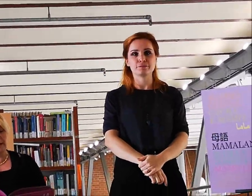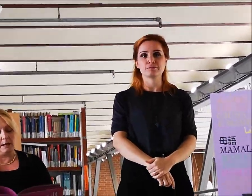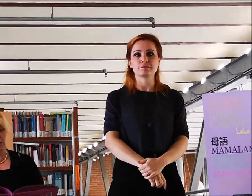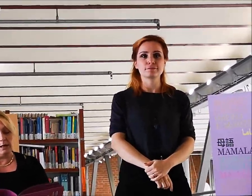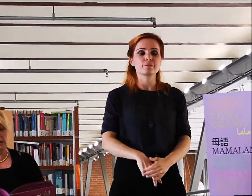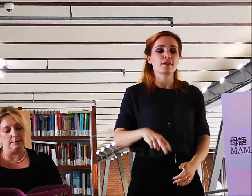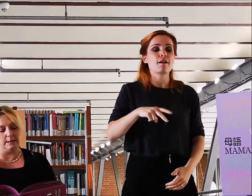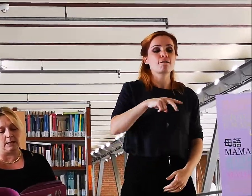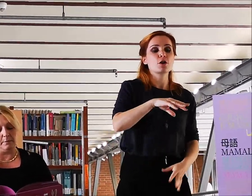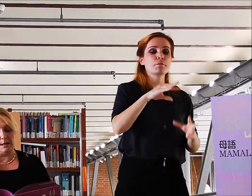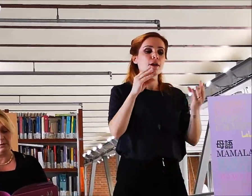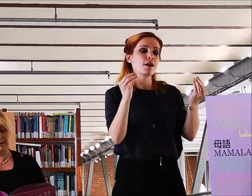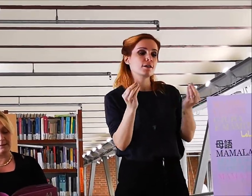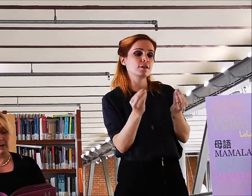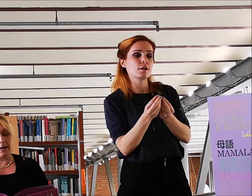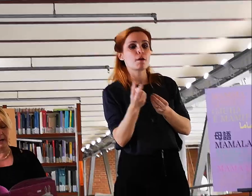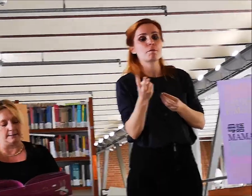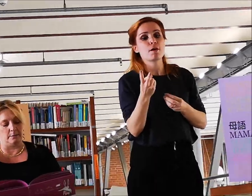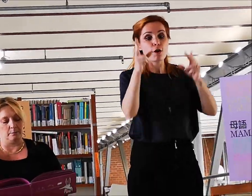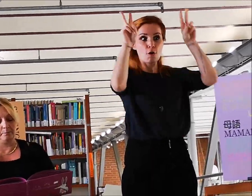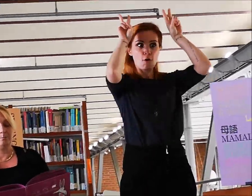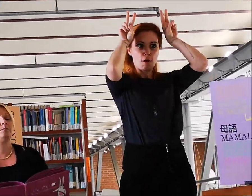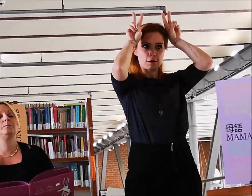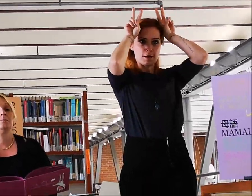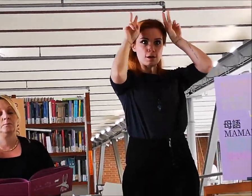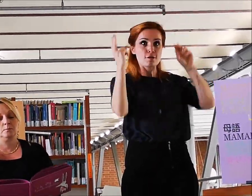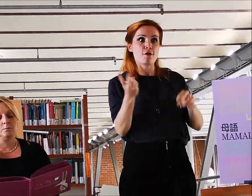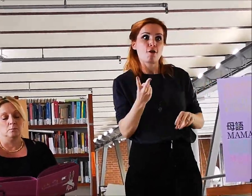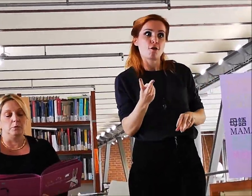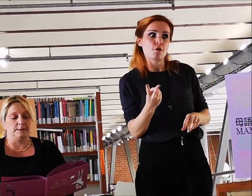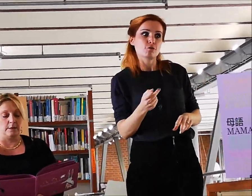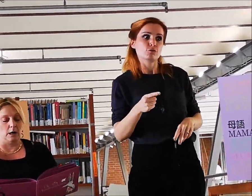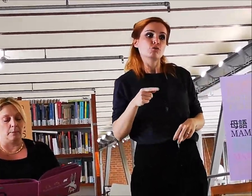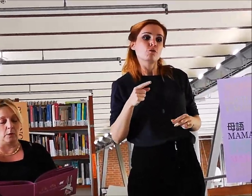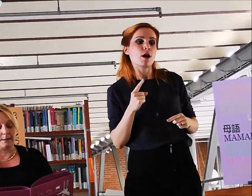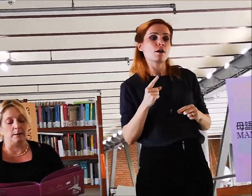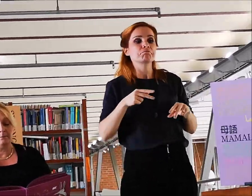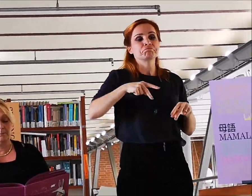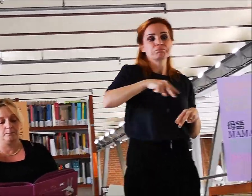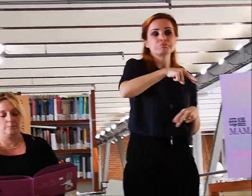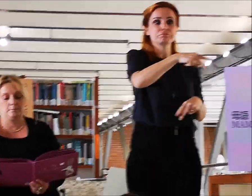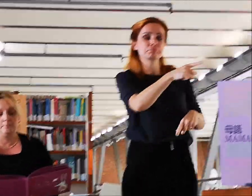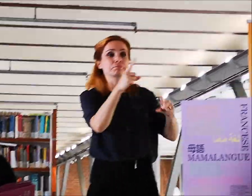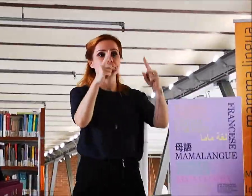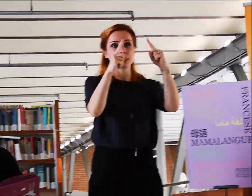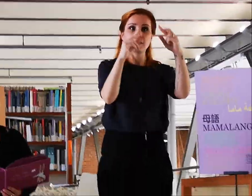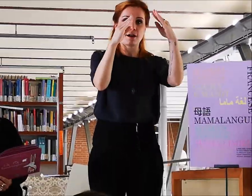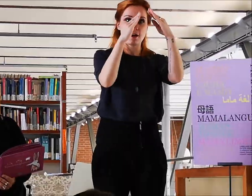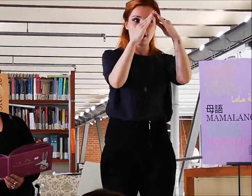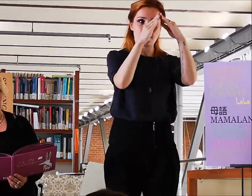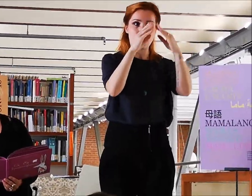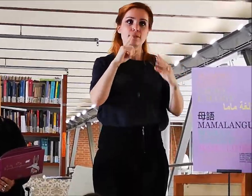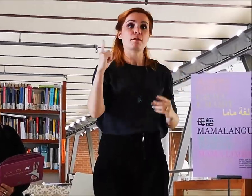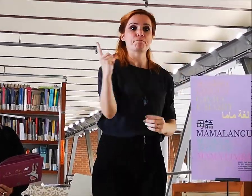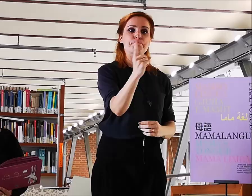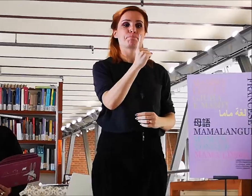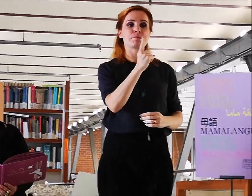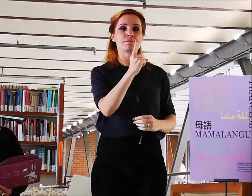La formica e il coniglio si incamminano verso la casa. Bussano alla porta.